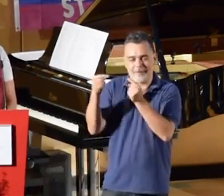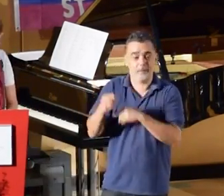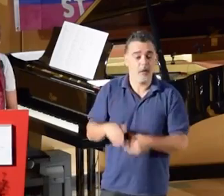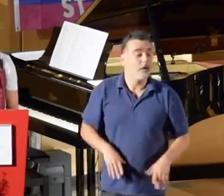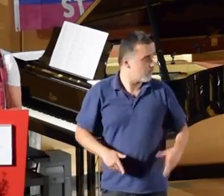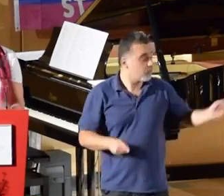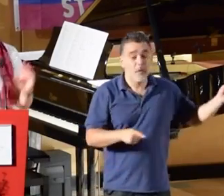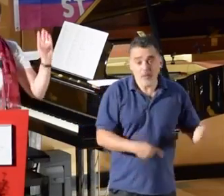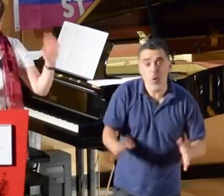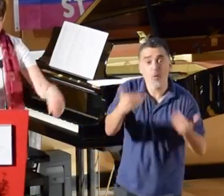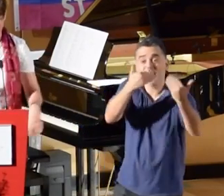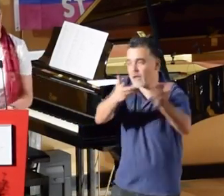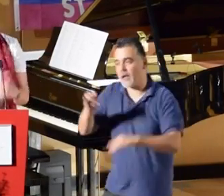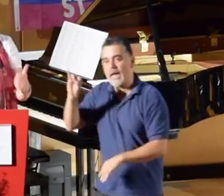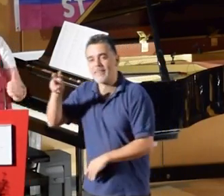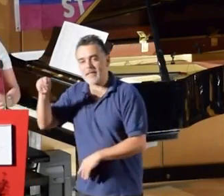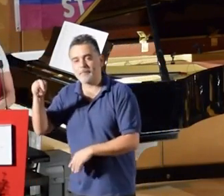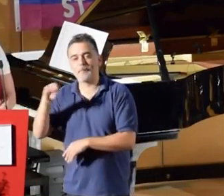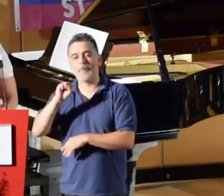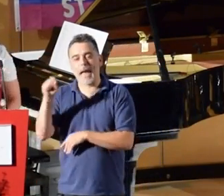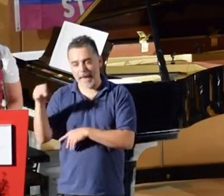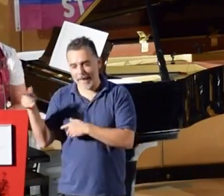vom Bundesgesundheitsministerium.